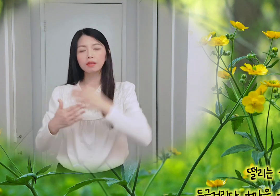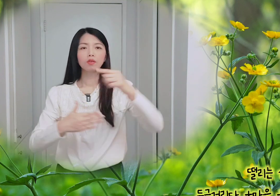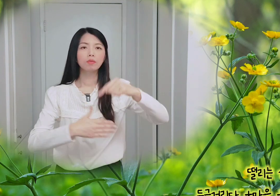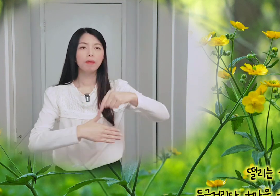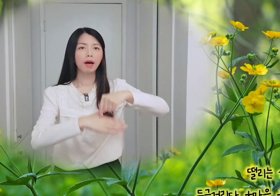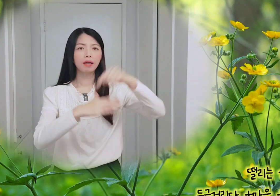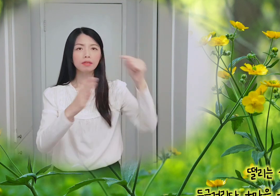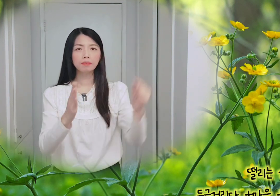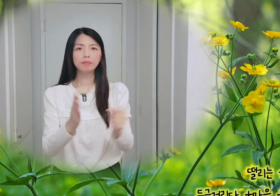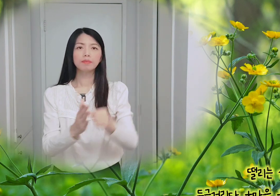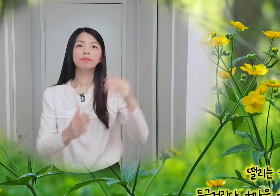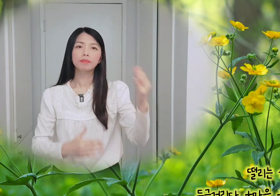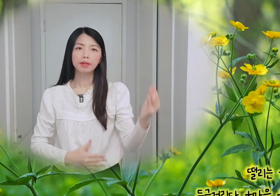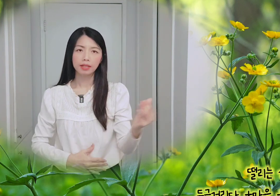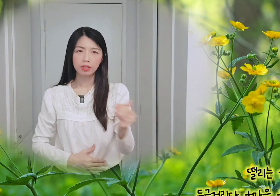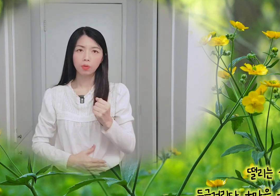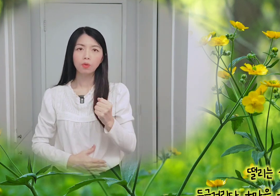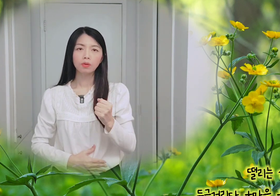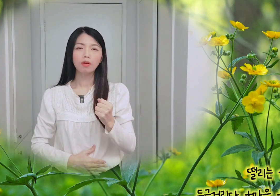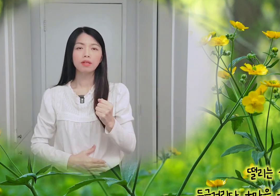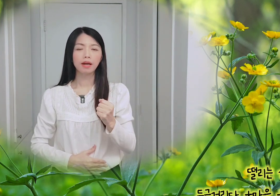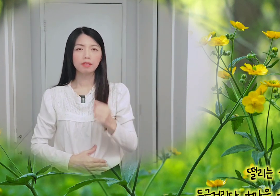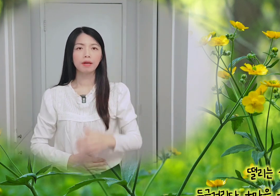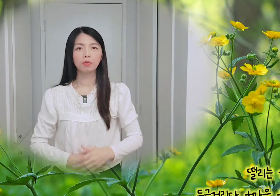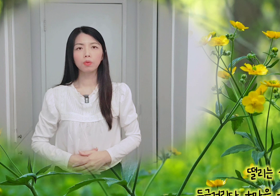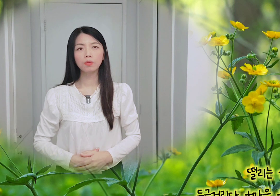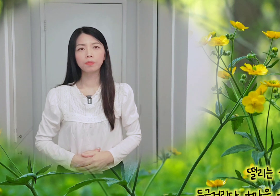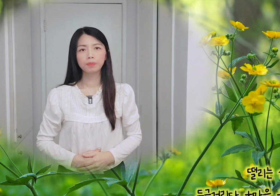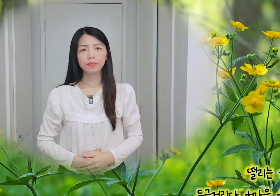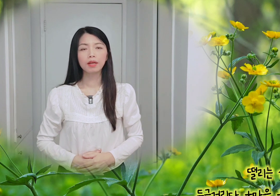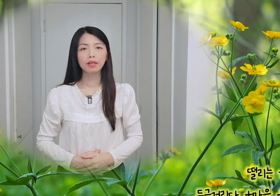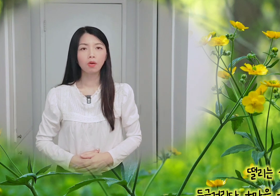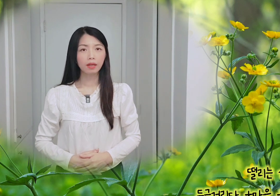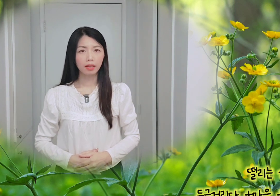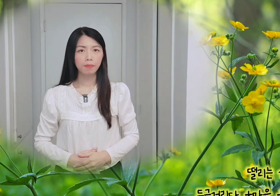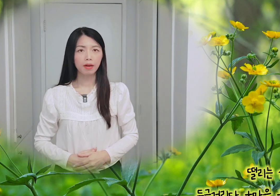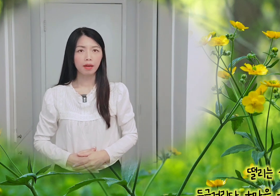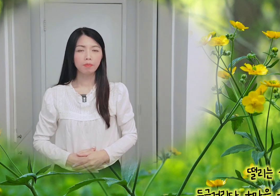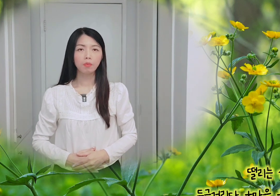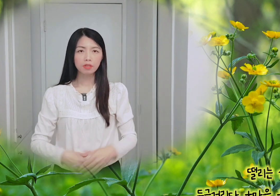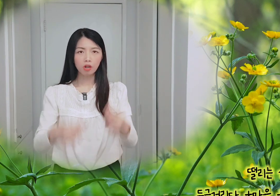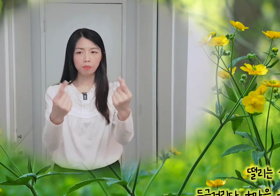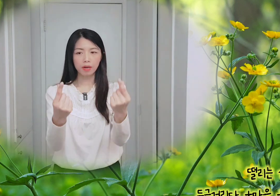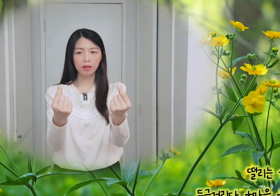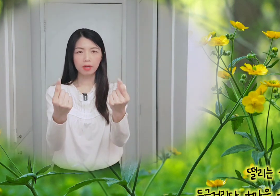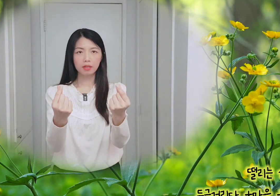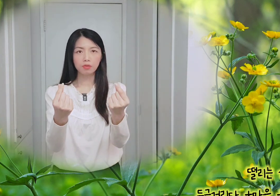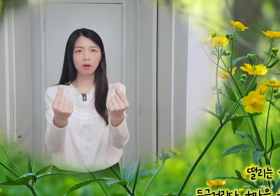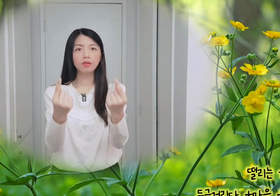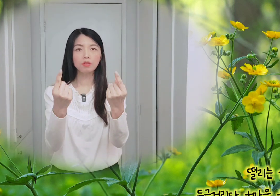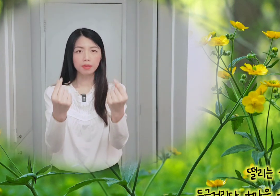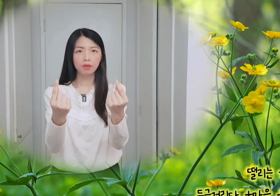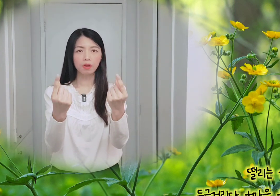떨리는 마음 가지고, 떨리는 가슴 안고 이렇게 대답할래. 뭐뭐처럼 아까